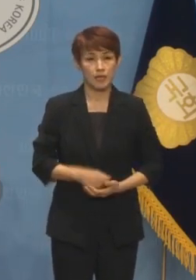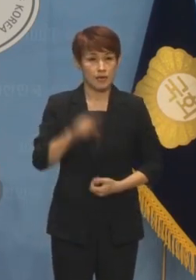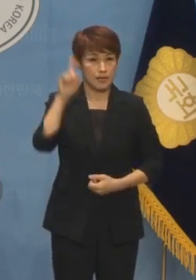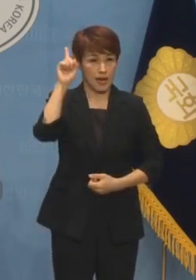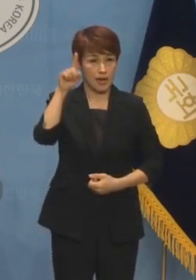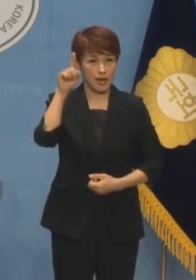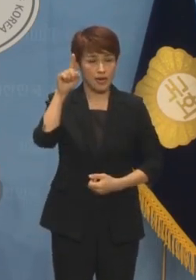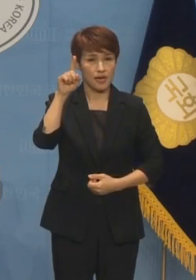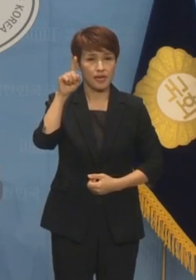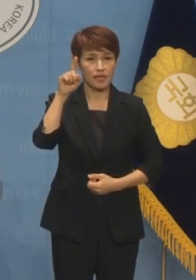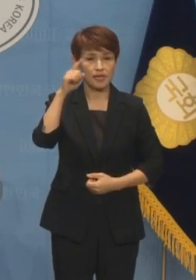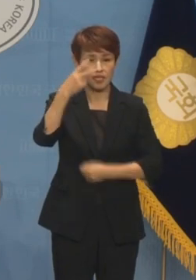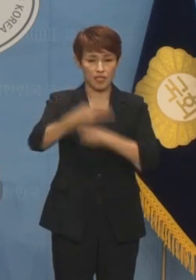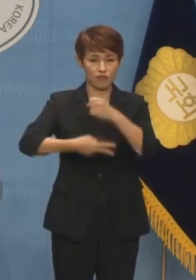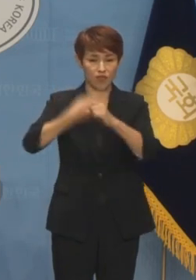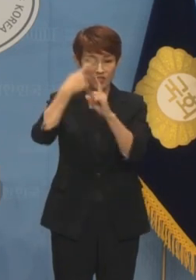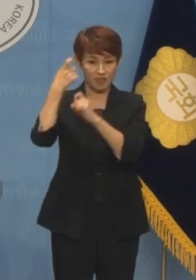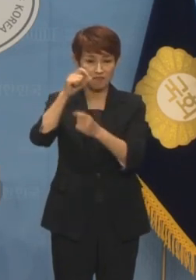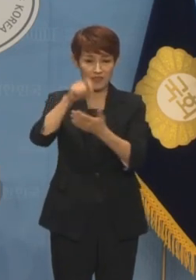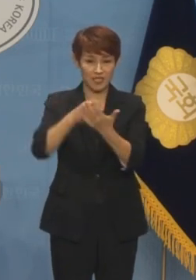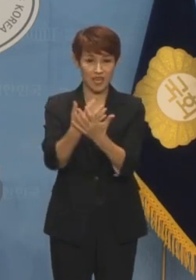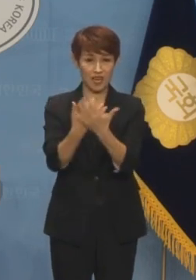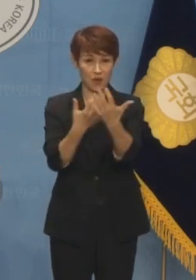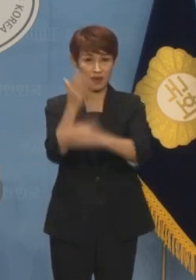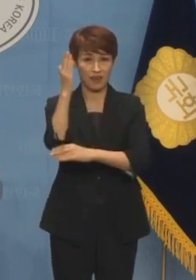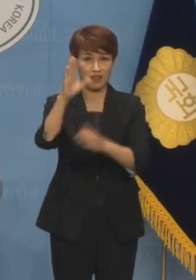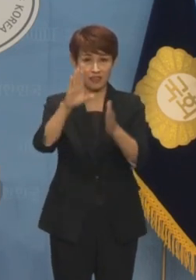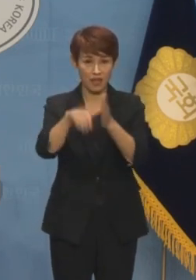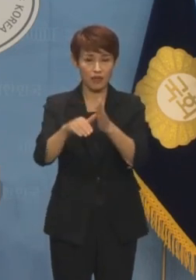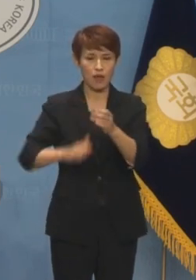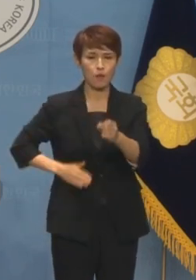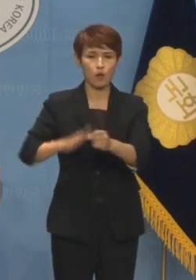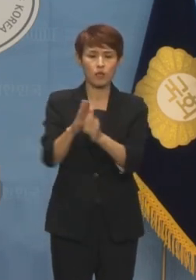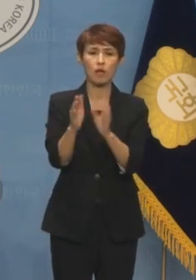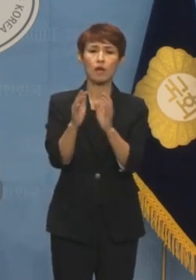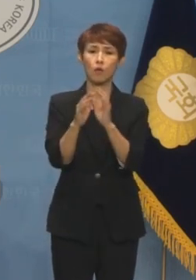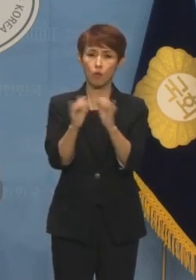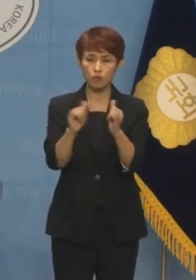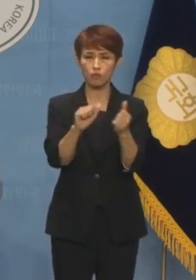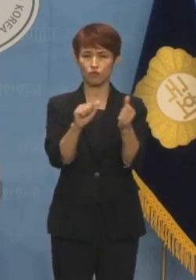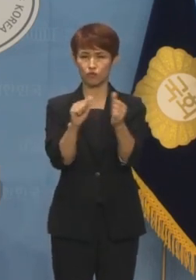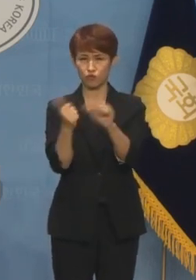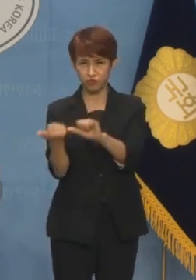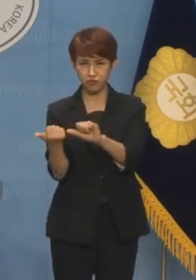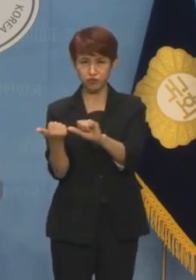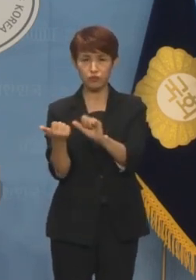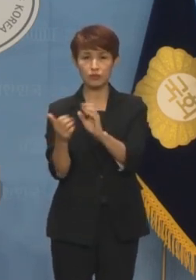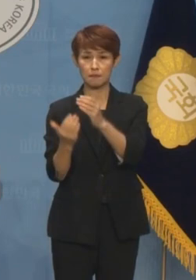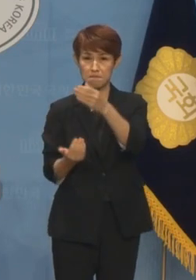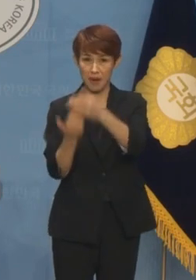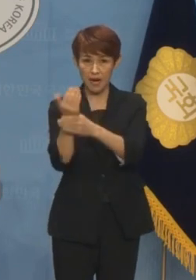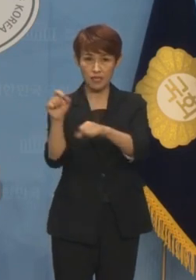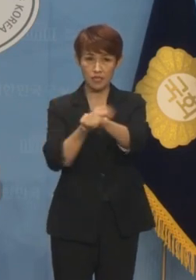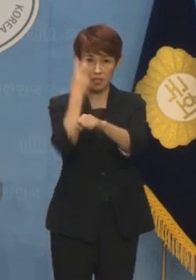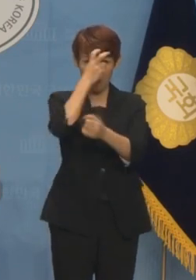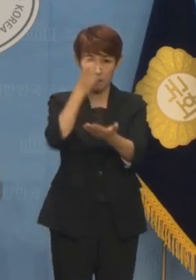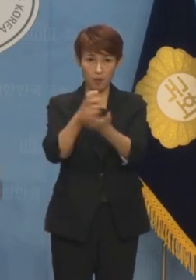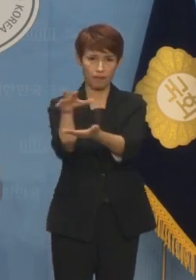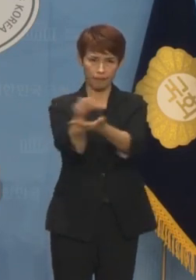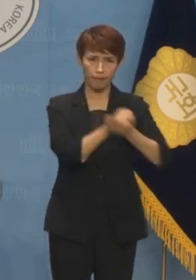내일 취임 2주년 기자회견에서 해병대원 순직사건 특검법을 수용하십시오.